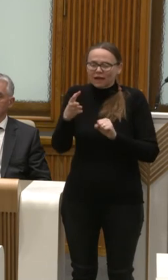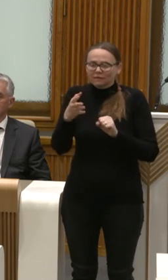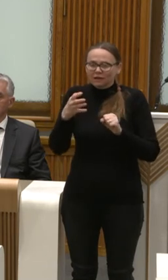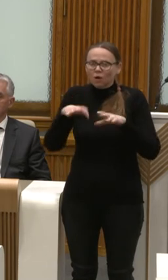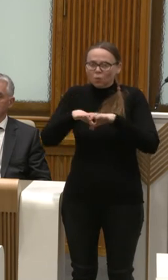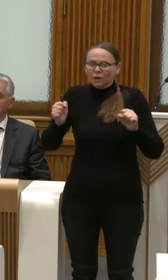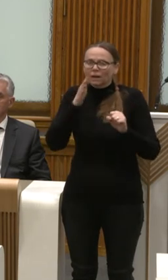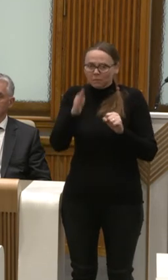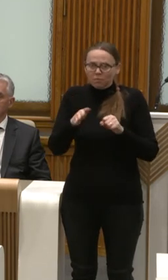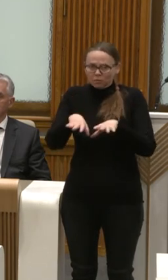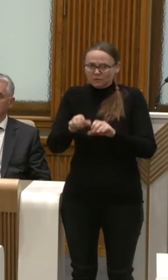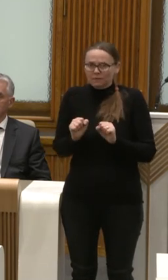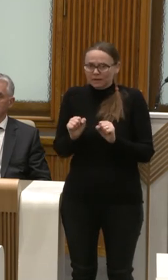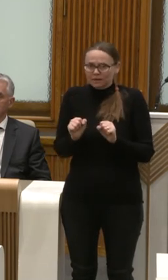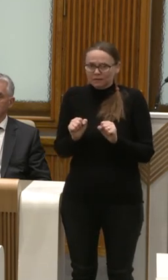sprejemali.